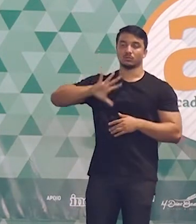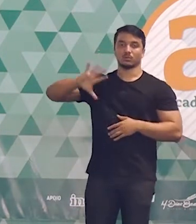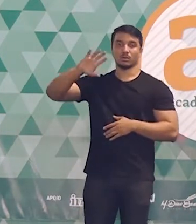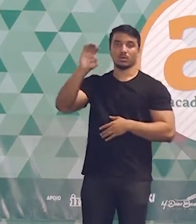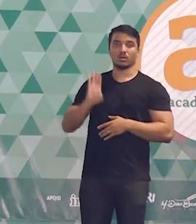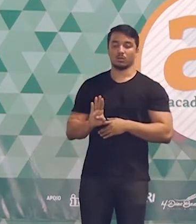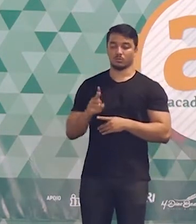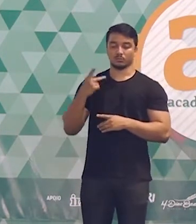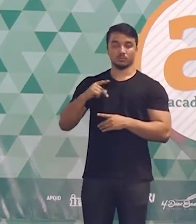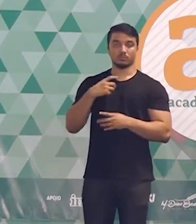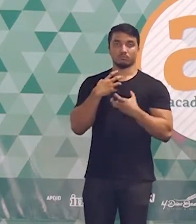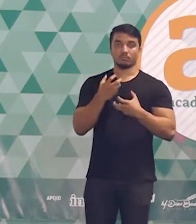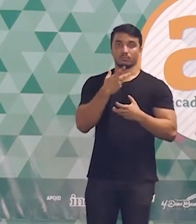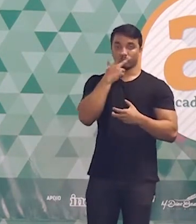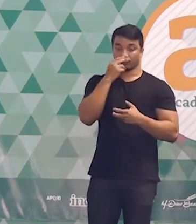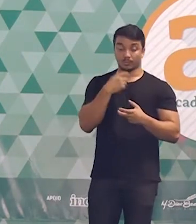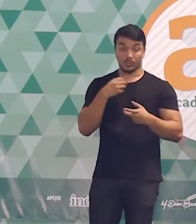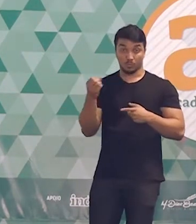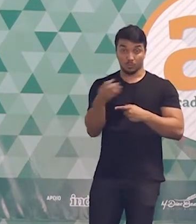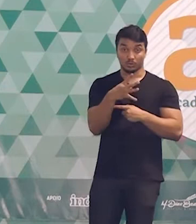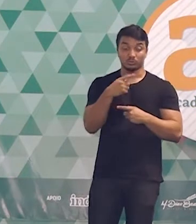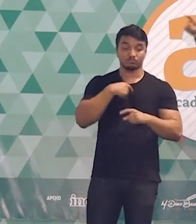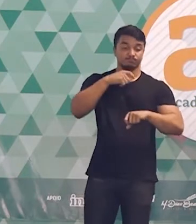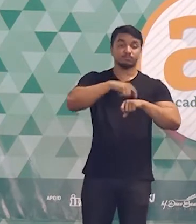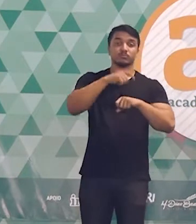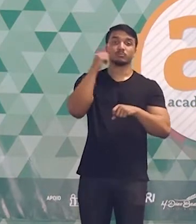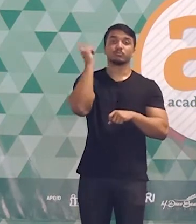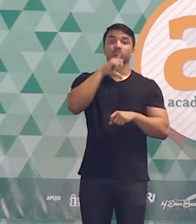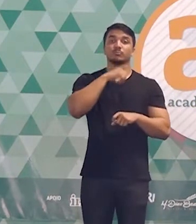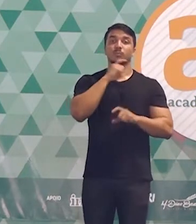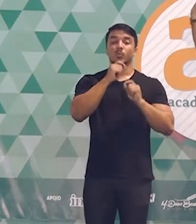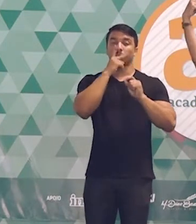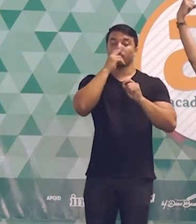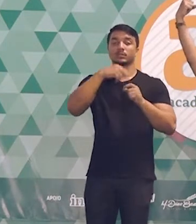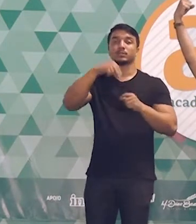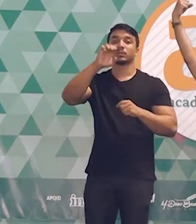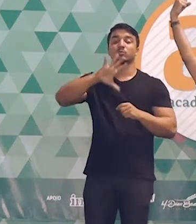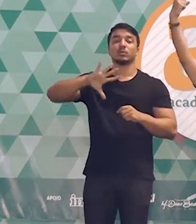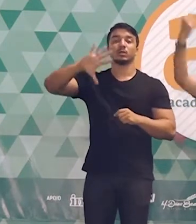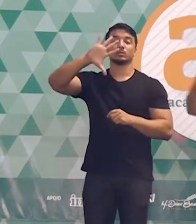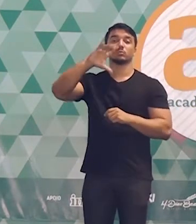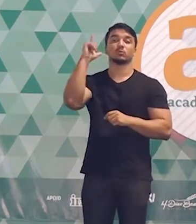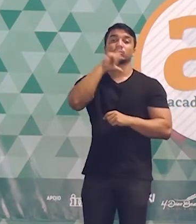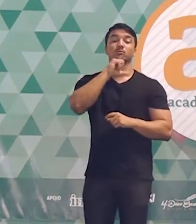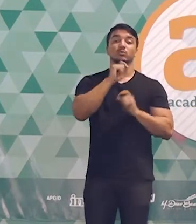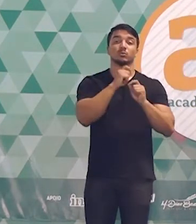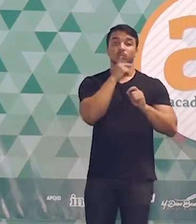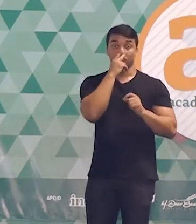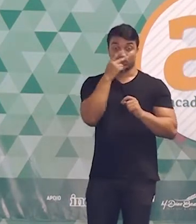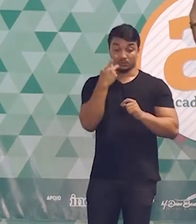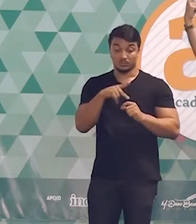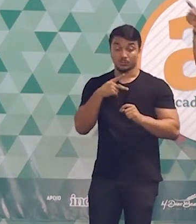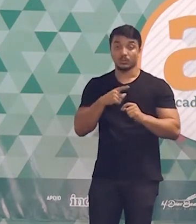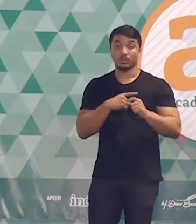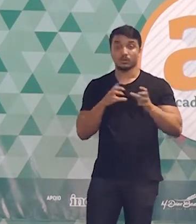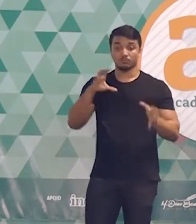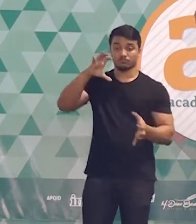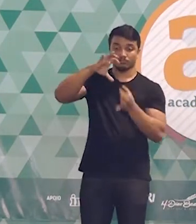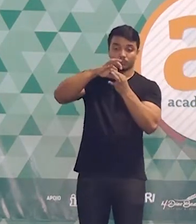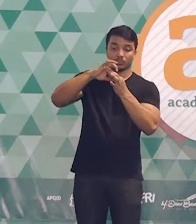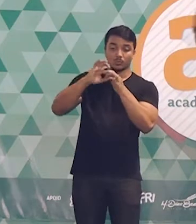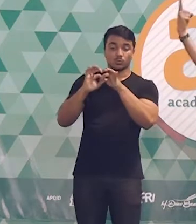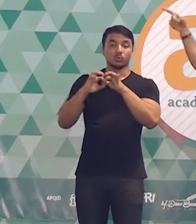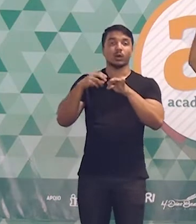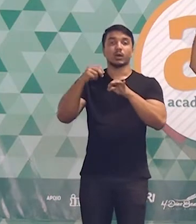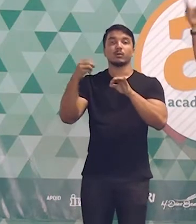tão brasileiros. O modernismo chegou a um ponto tal de nacionalismo que os integralistas usavam